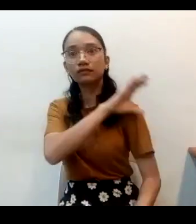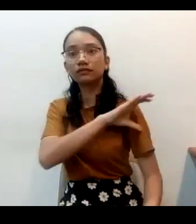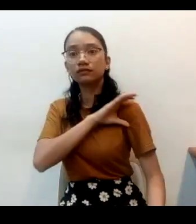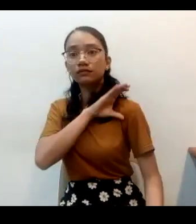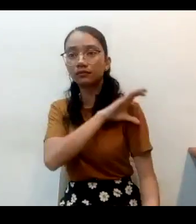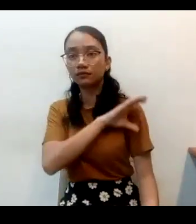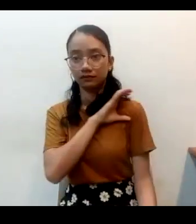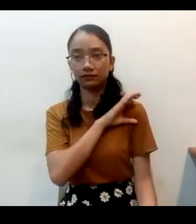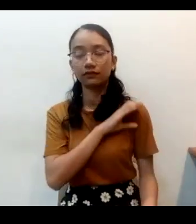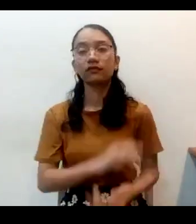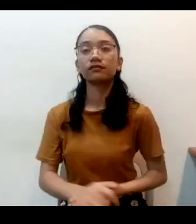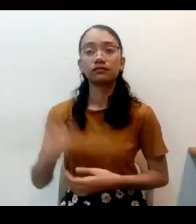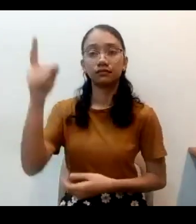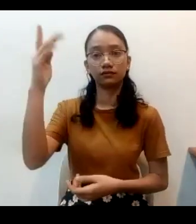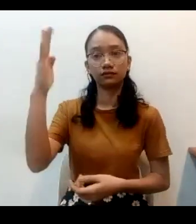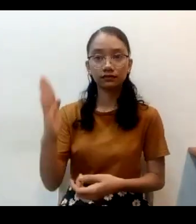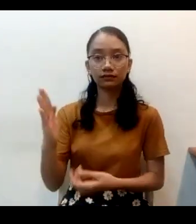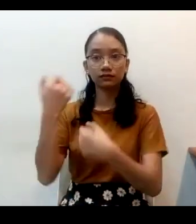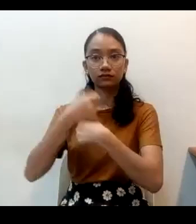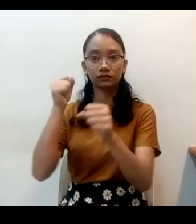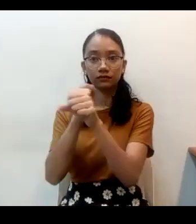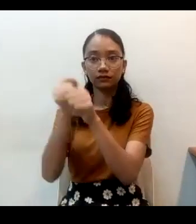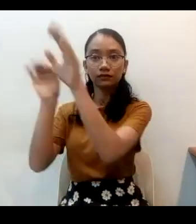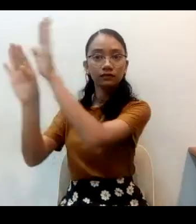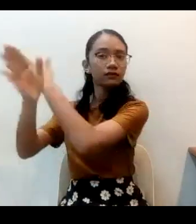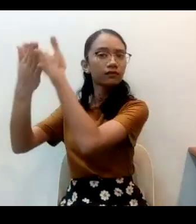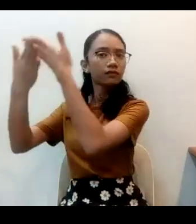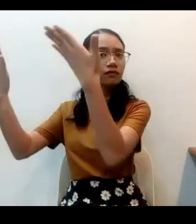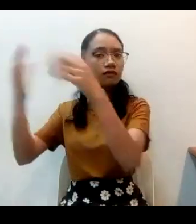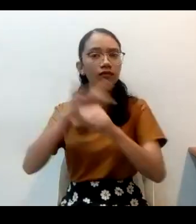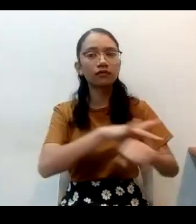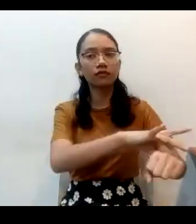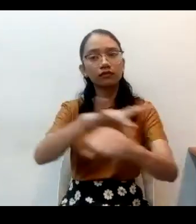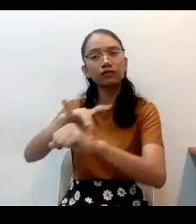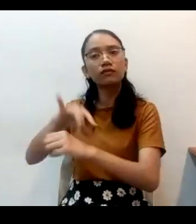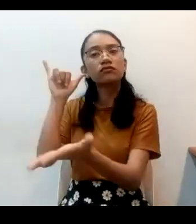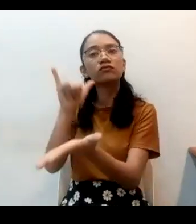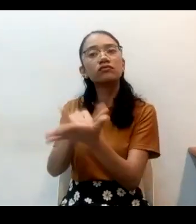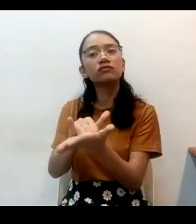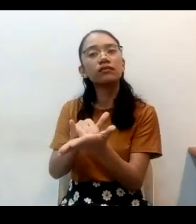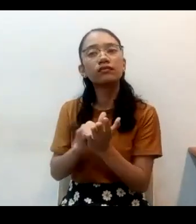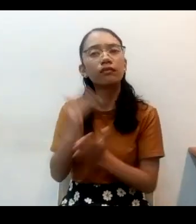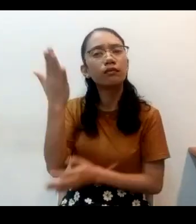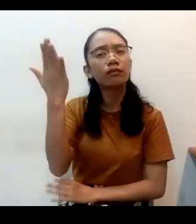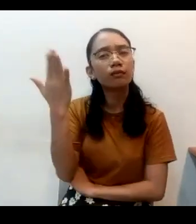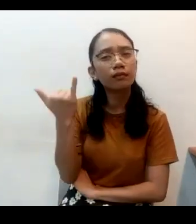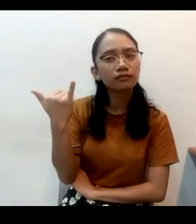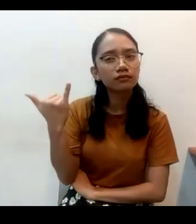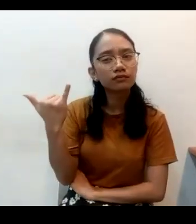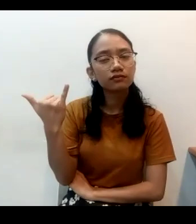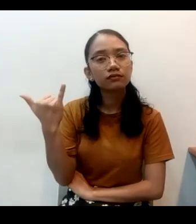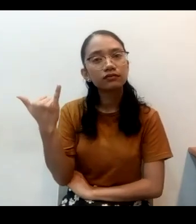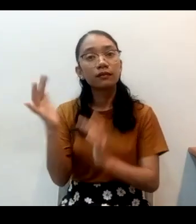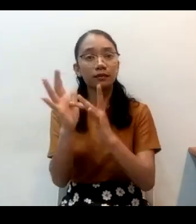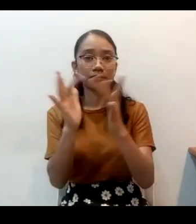karakter. Why God made the heavens and the earth like this? Kaya bakit ba nilalang ng Diyos yung langit at lupa na gaya nito? And why the